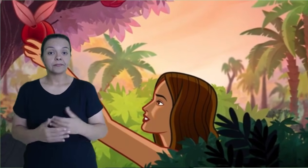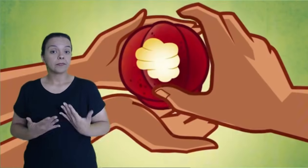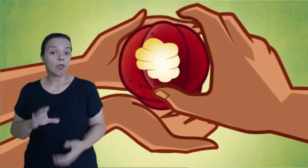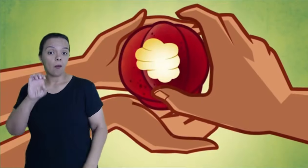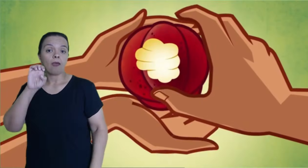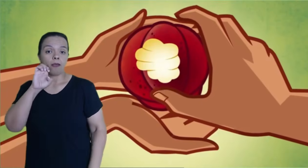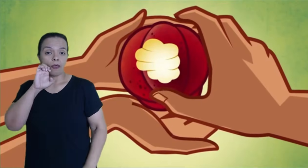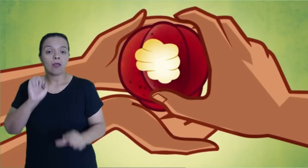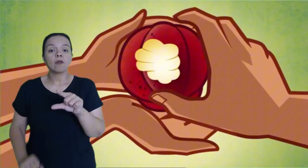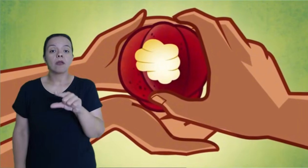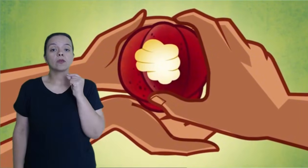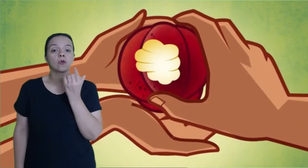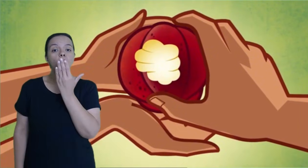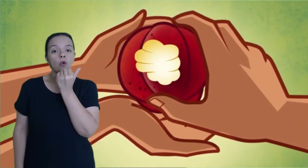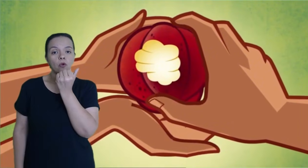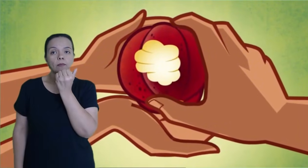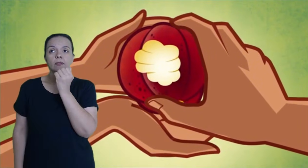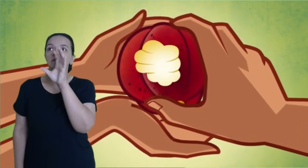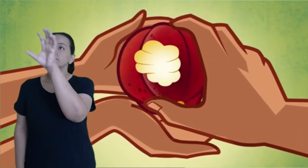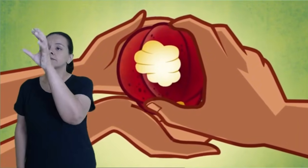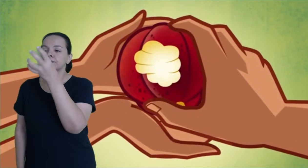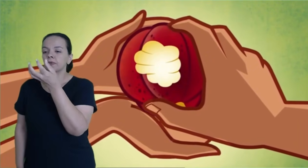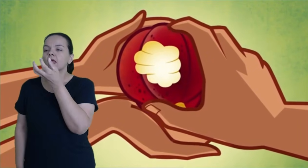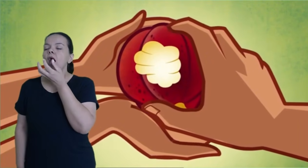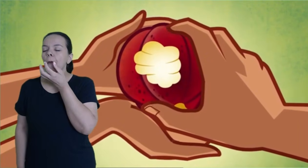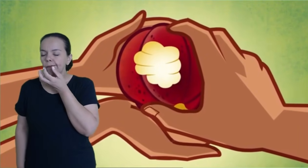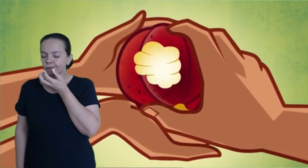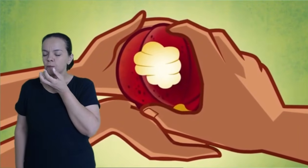Eva ofereceu o fruto a Adão. Ele também decidiu comê-lo.